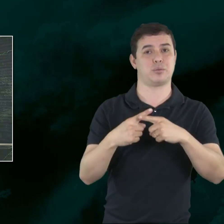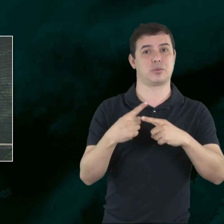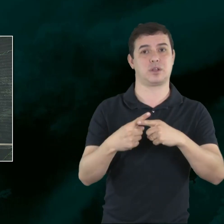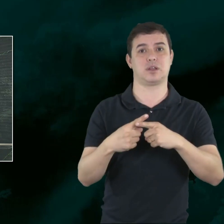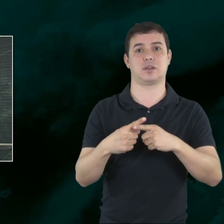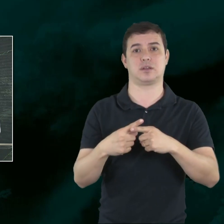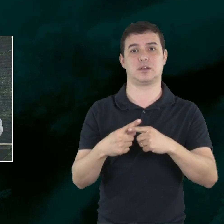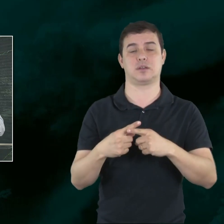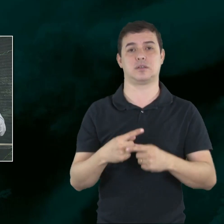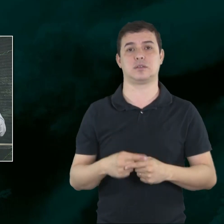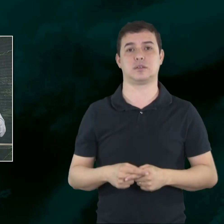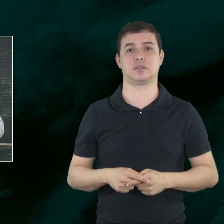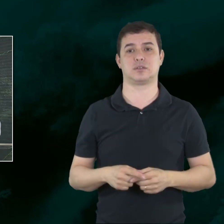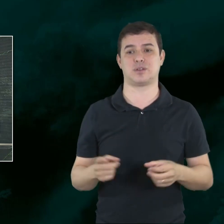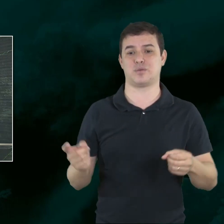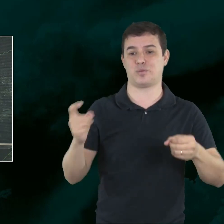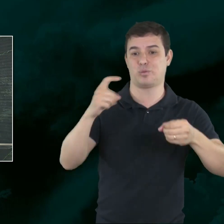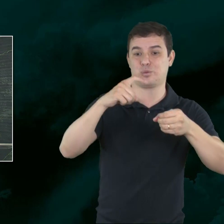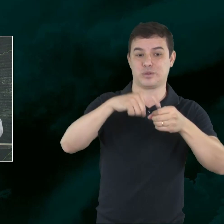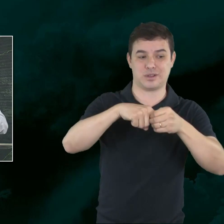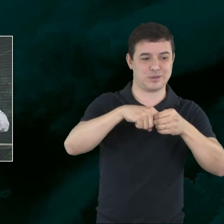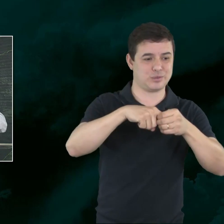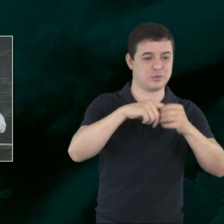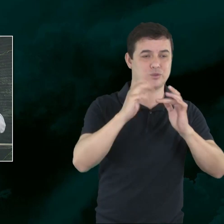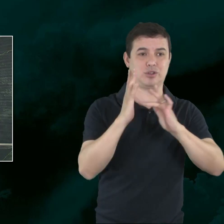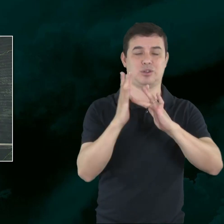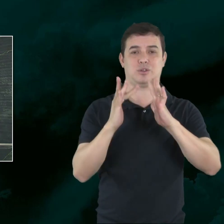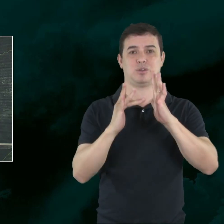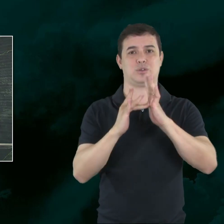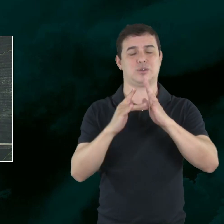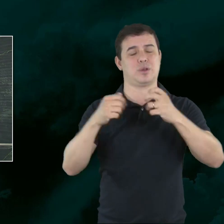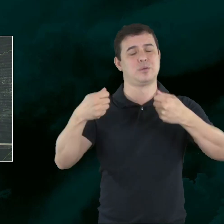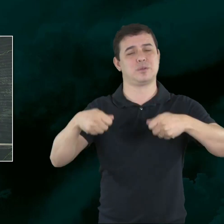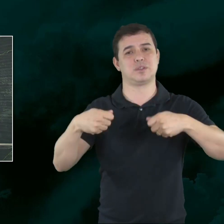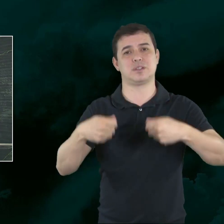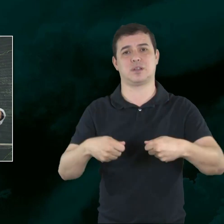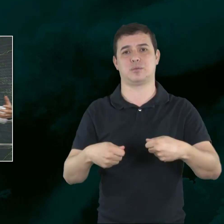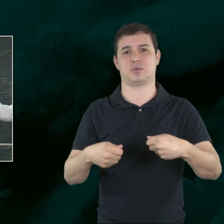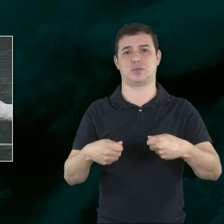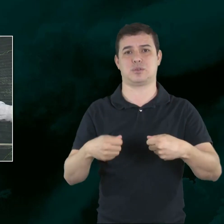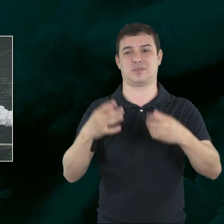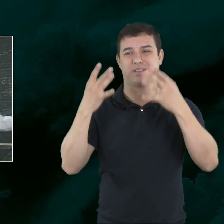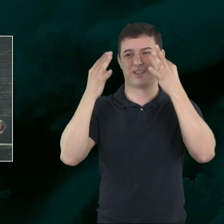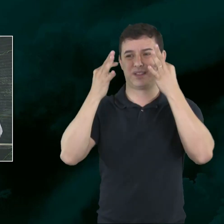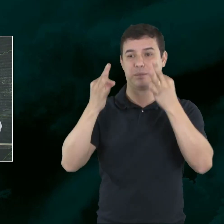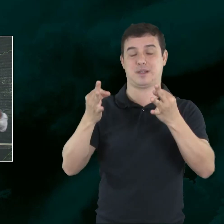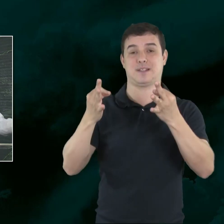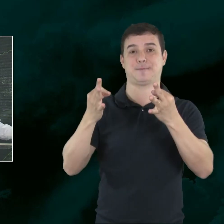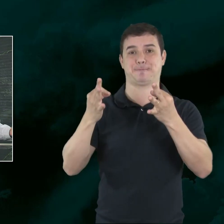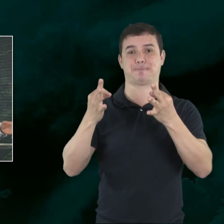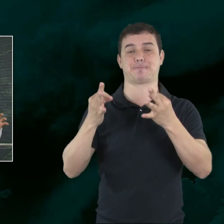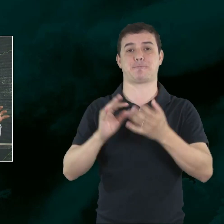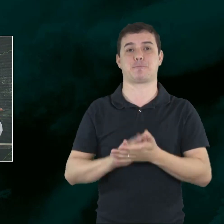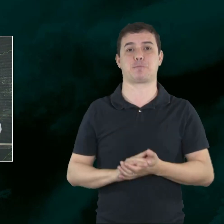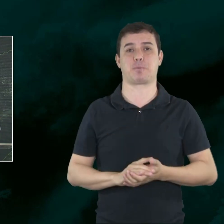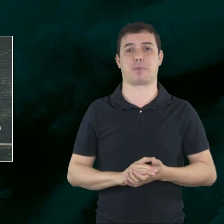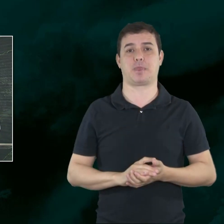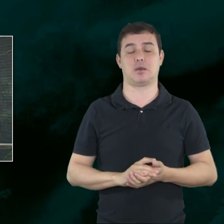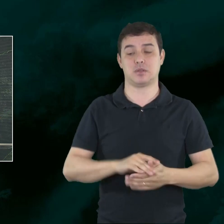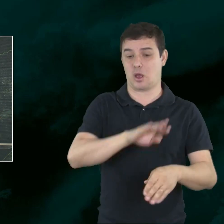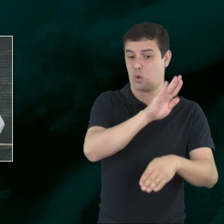chegando. E nós, na igreja, estamos preparando uma rede de cuidado, de proteção,